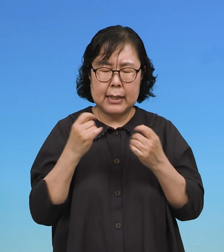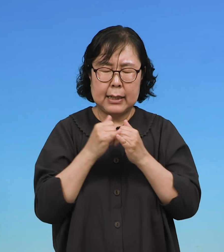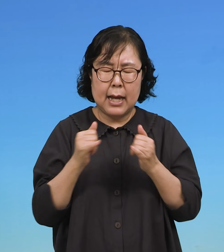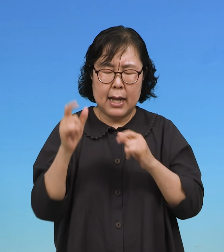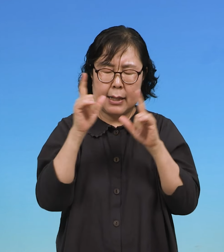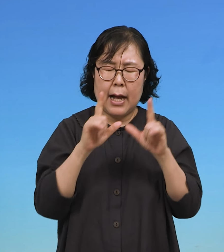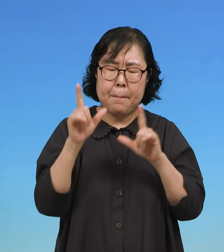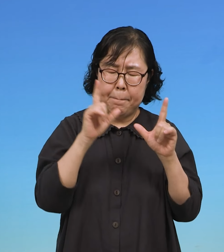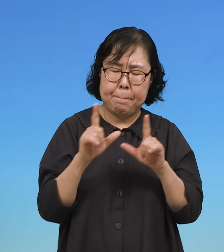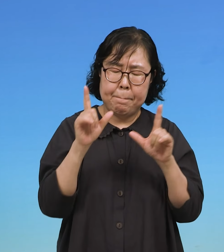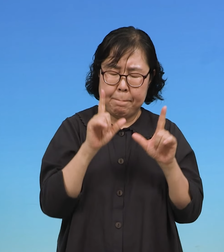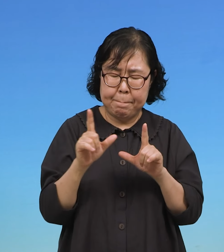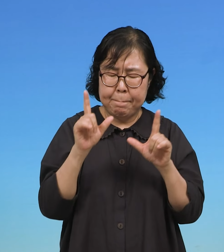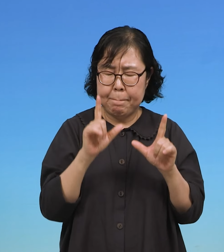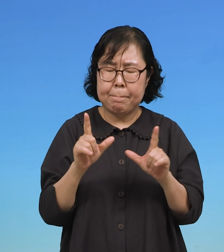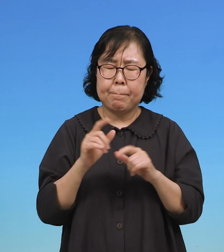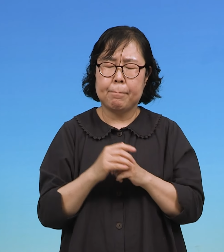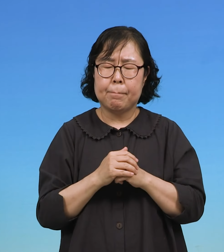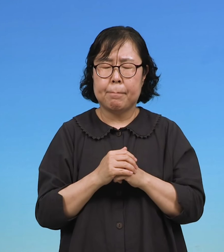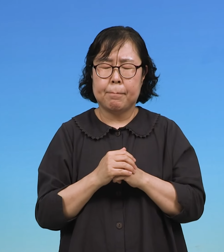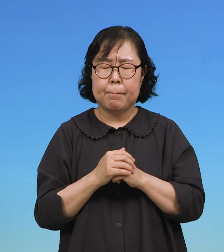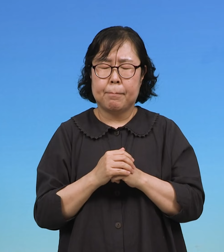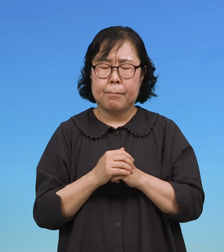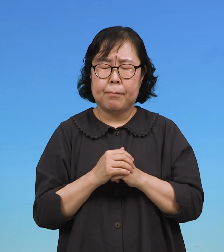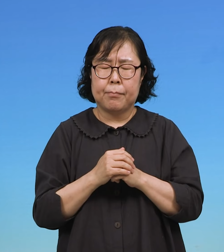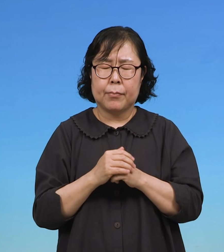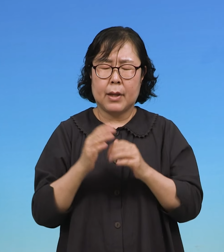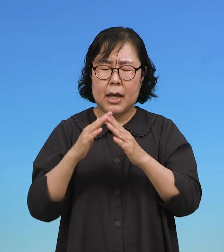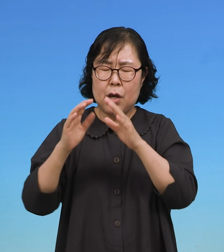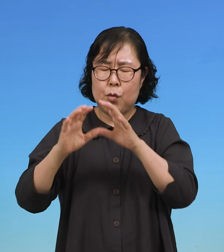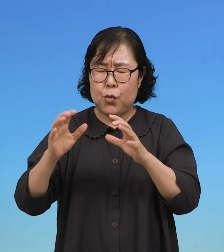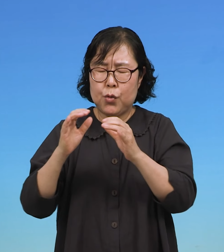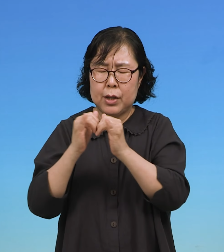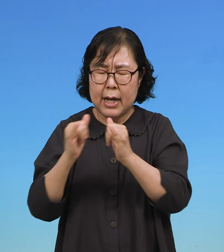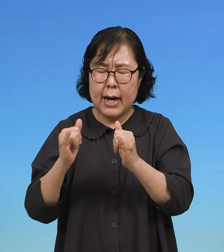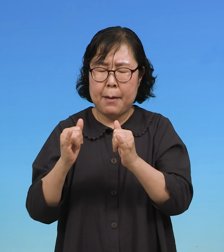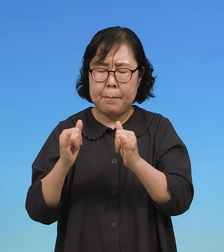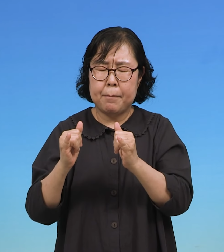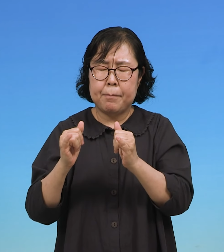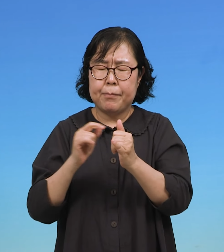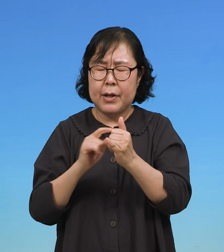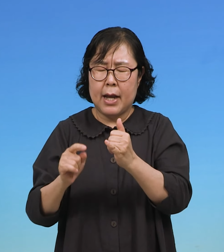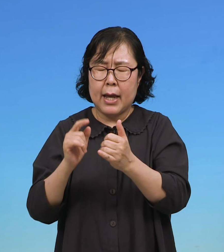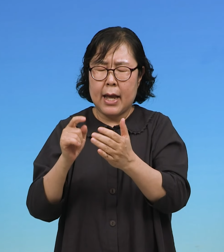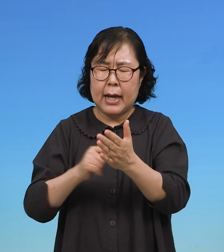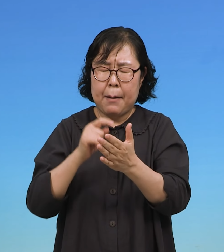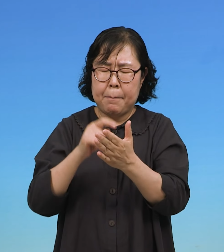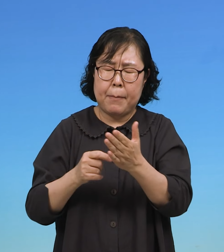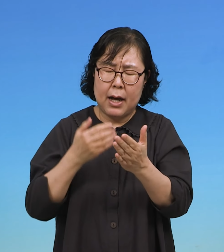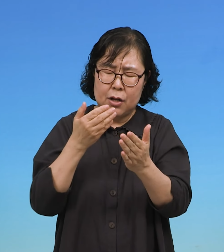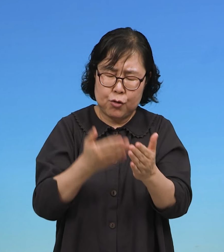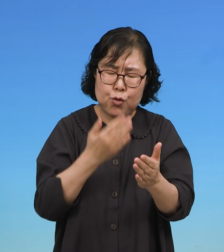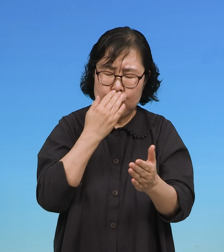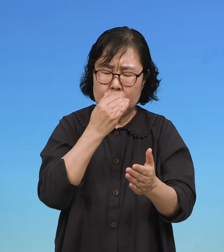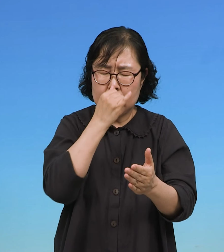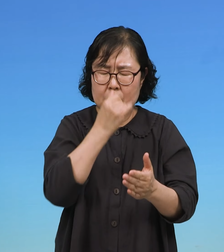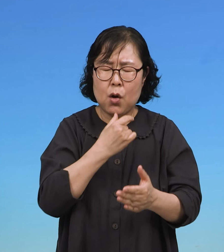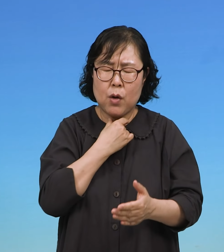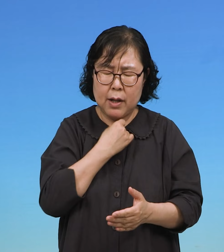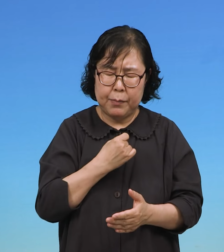나그네 인생길 우리만 누리는 것이 아니라 내가 분명 이웃에게 가족에게 내버려두면 옆길로 빠지기